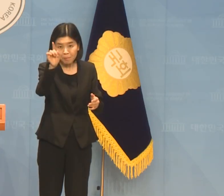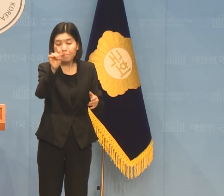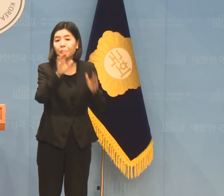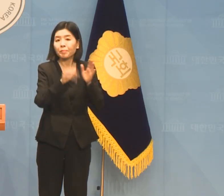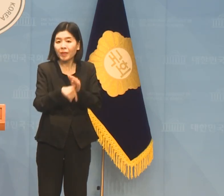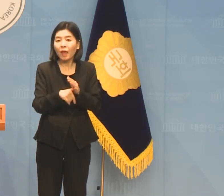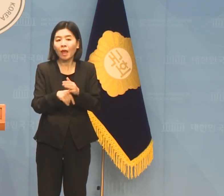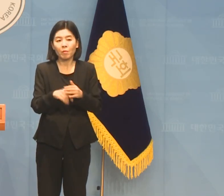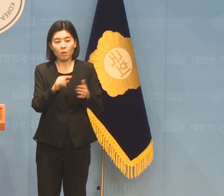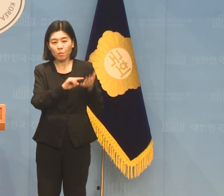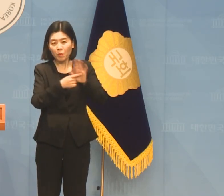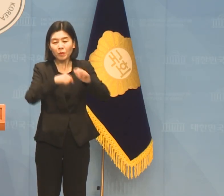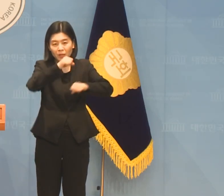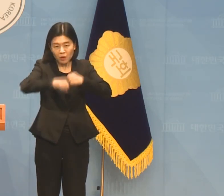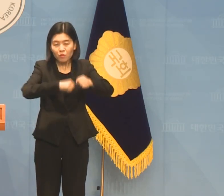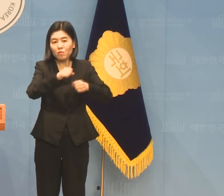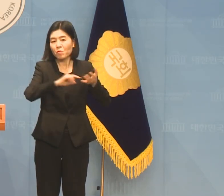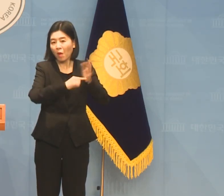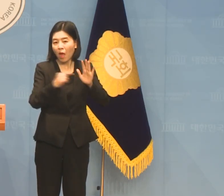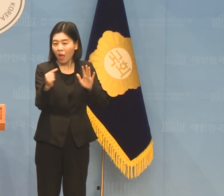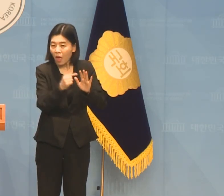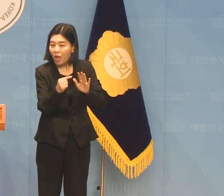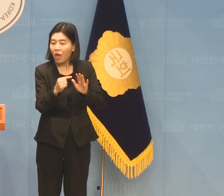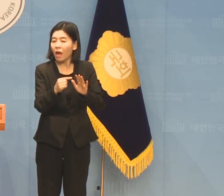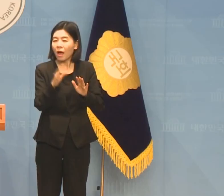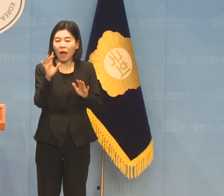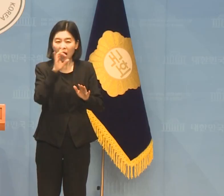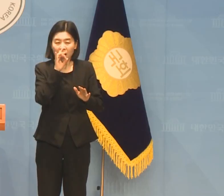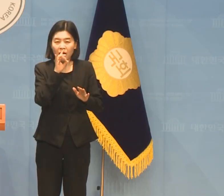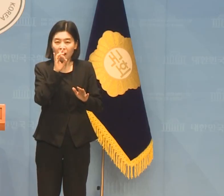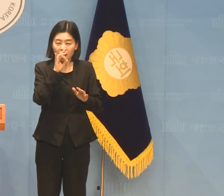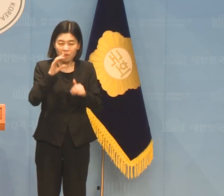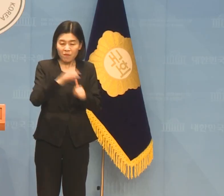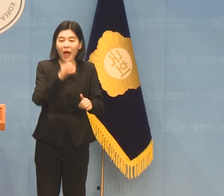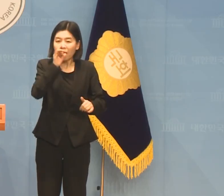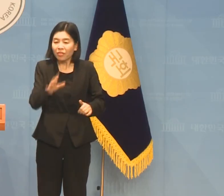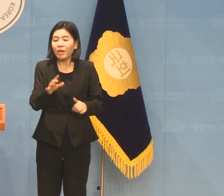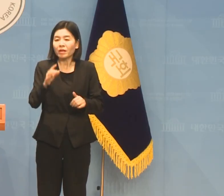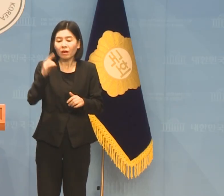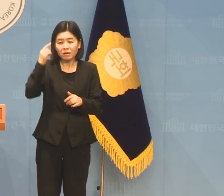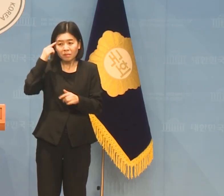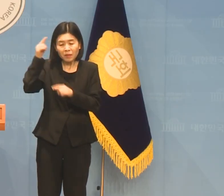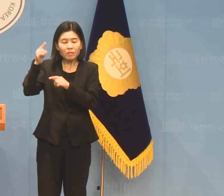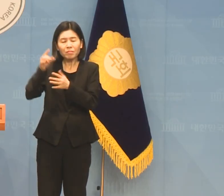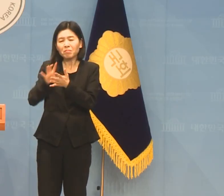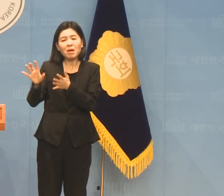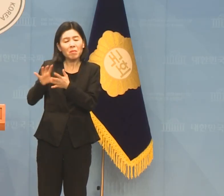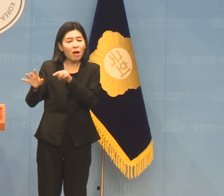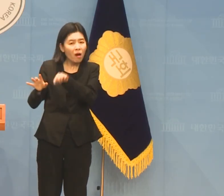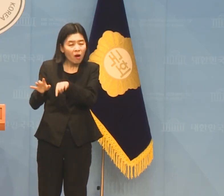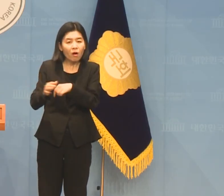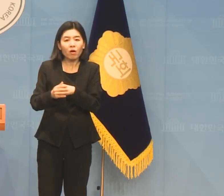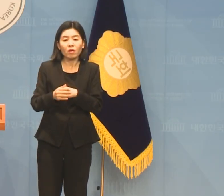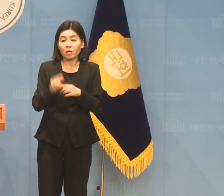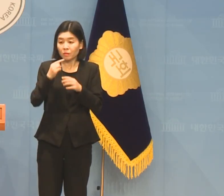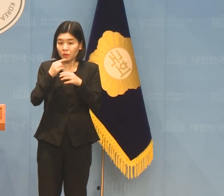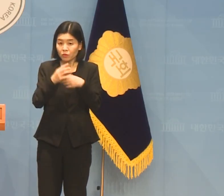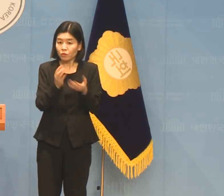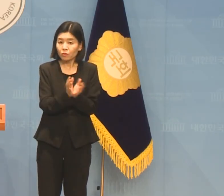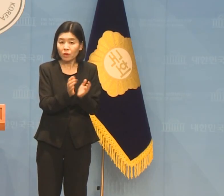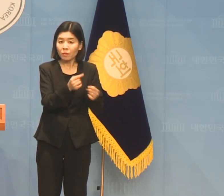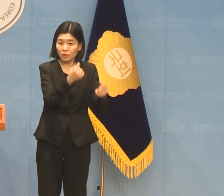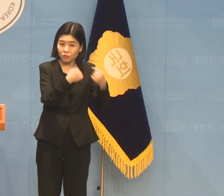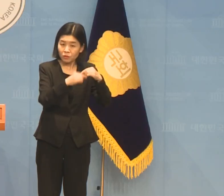자유를 수호하겠다는 기상천외한 주장을 하고 있습니다. 그러나 민주파출소는 허위 사실을 유포하고 국민을